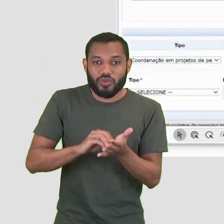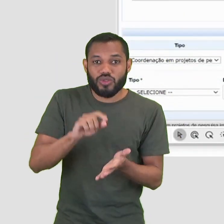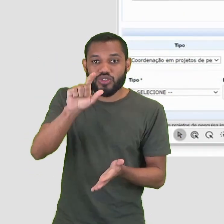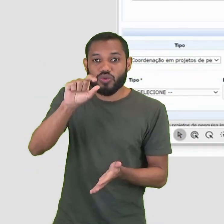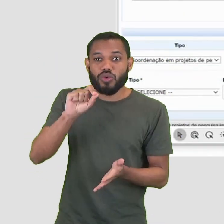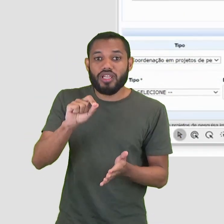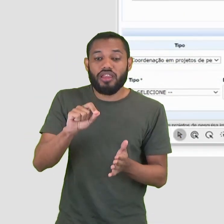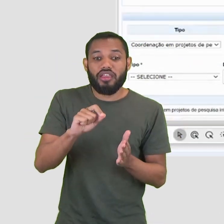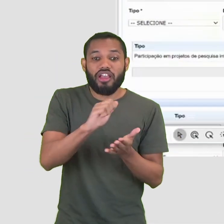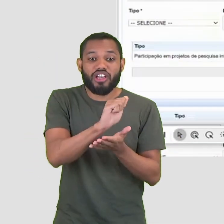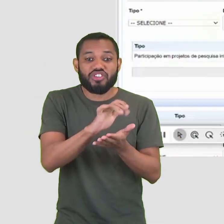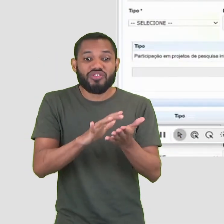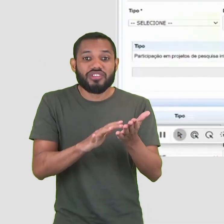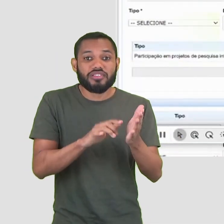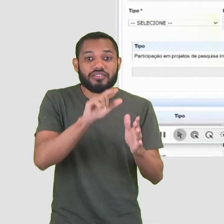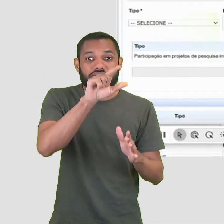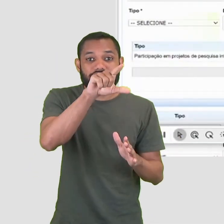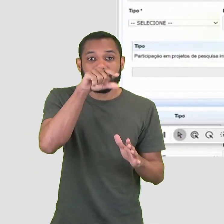gestão e representação.